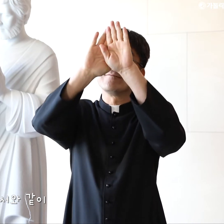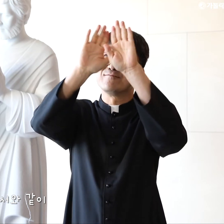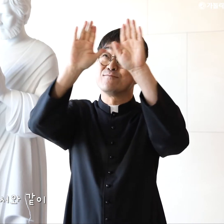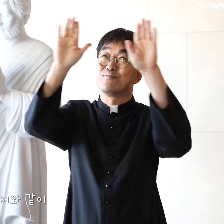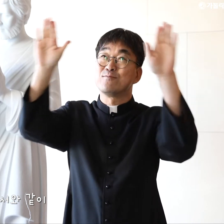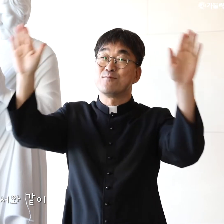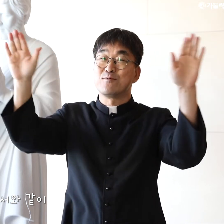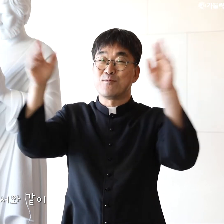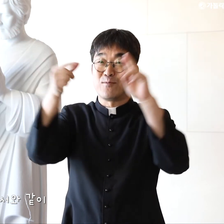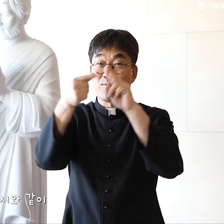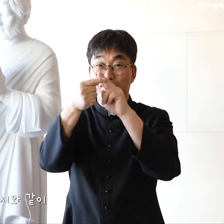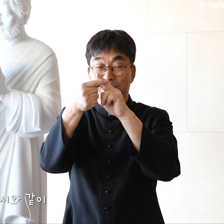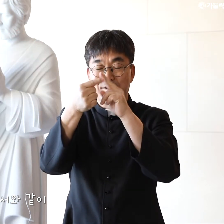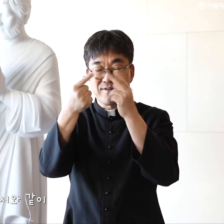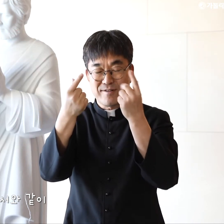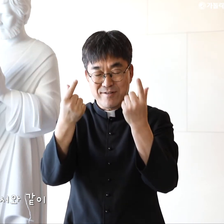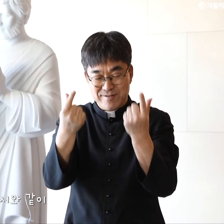하늘에서와 같이